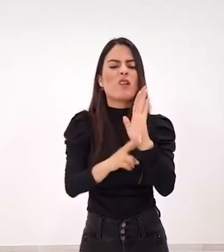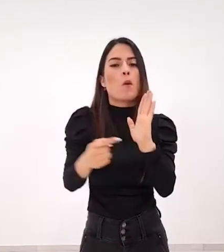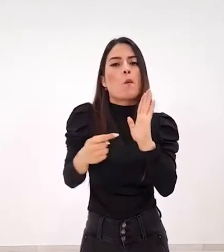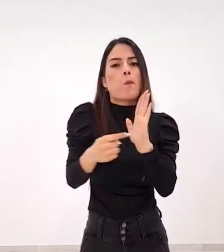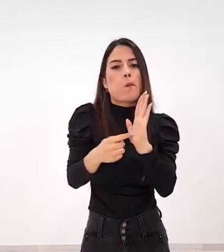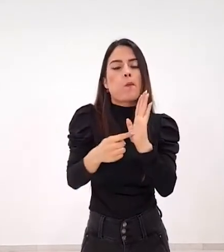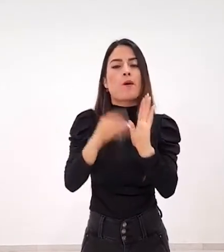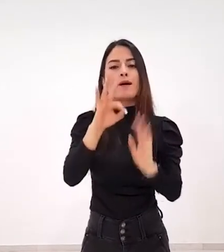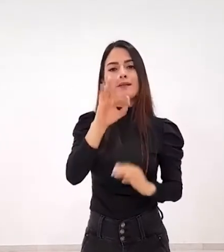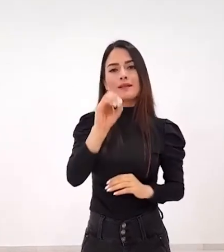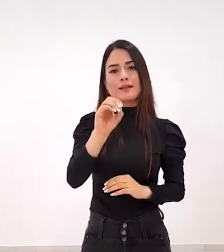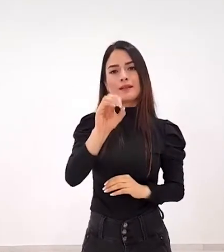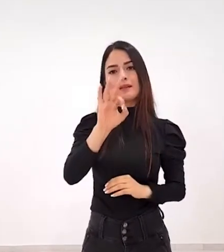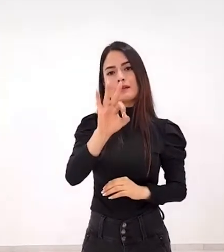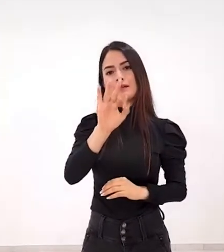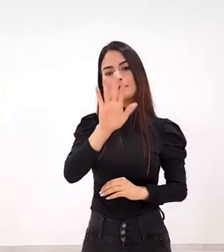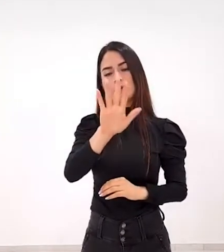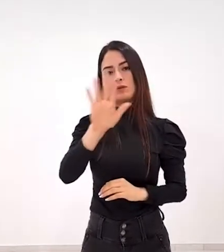él